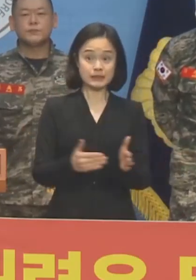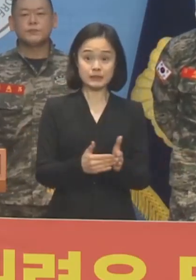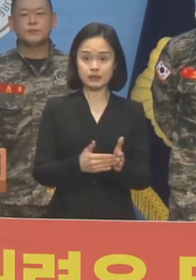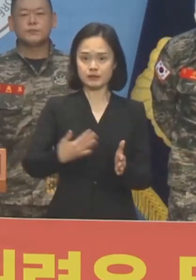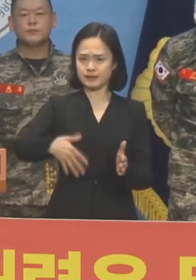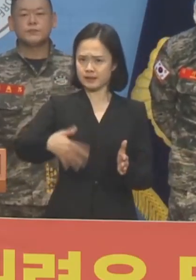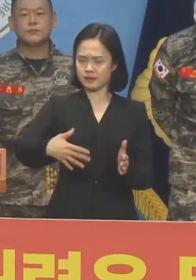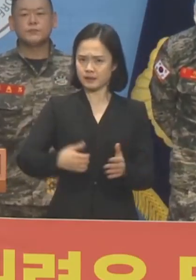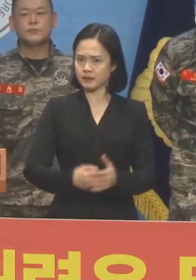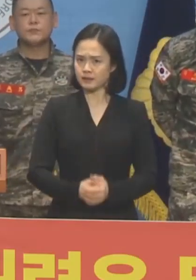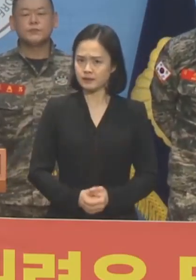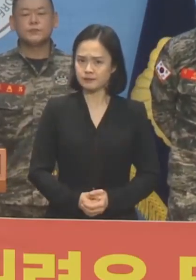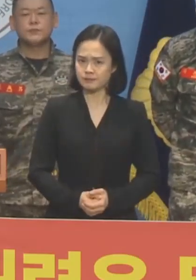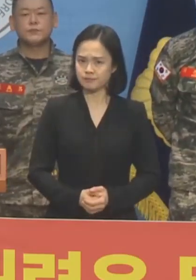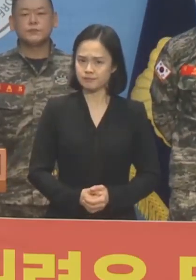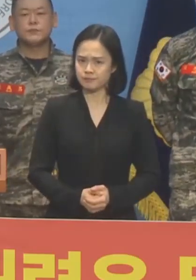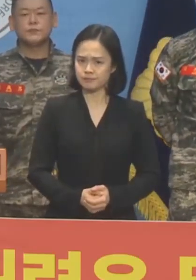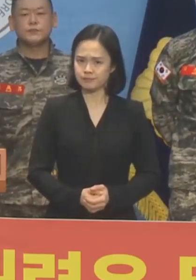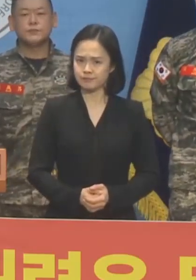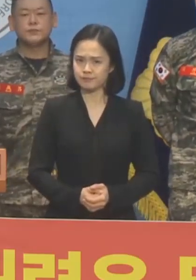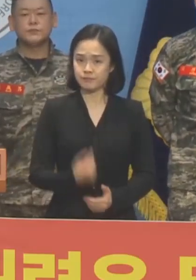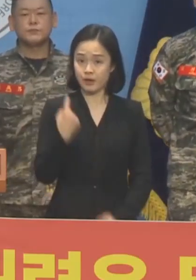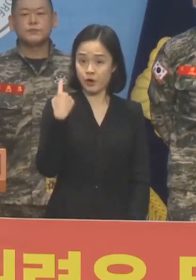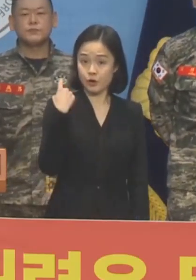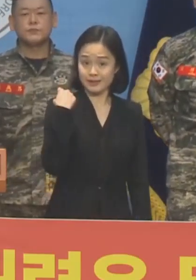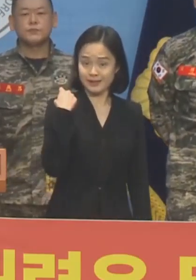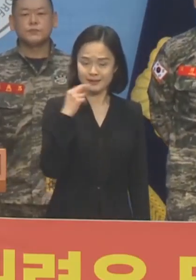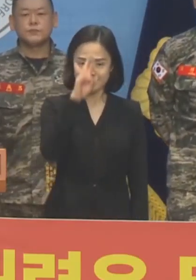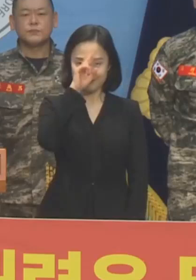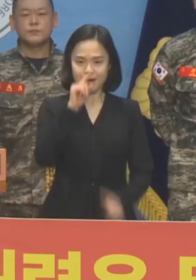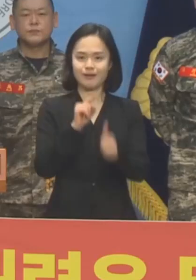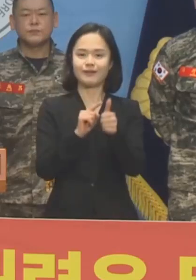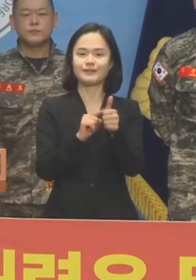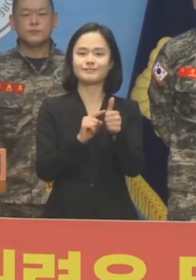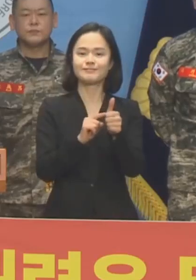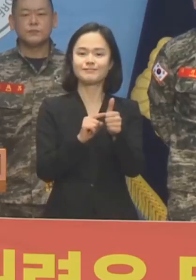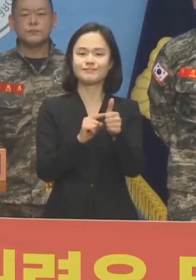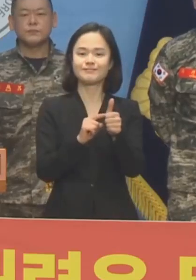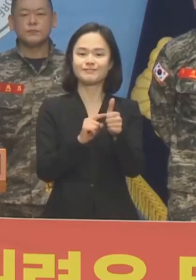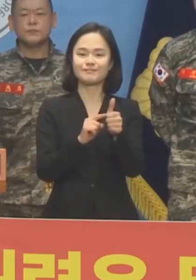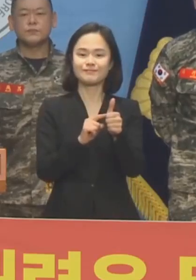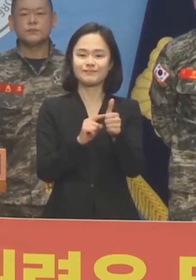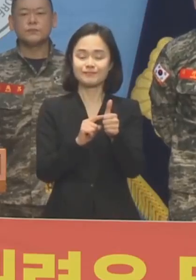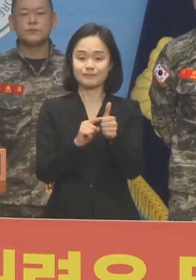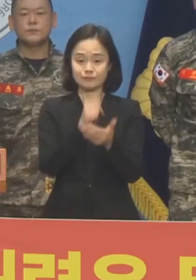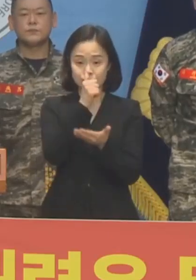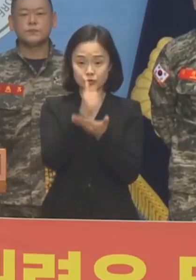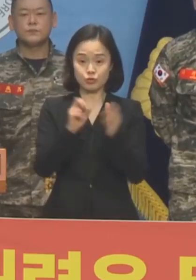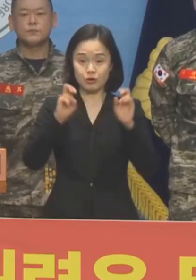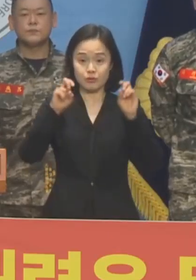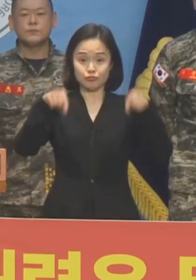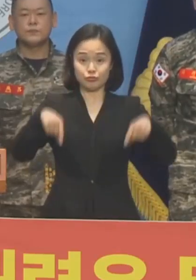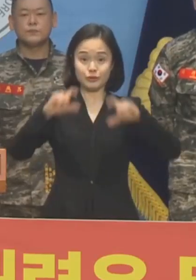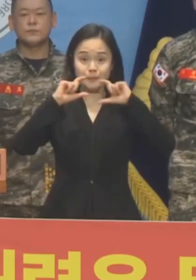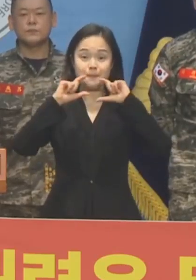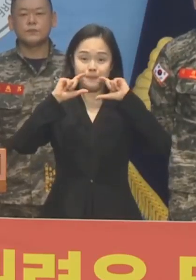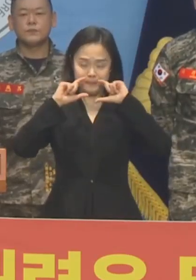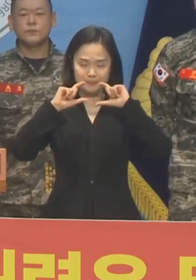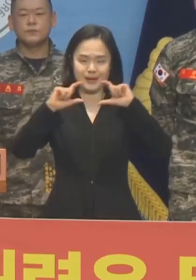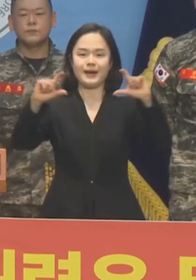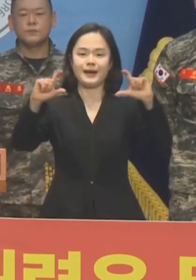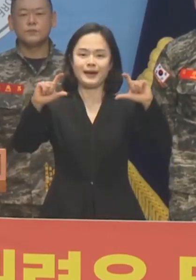어제 우리 박정훈 대령의 무죄 판결은 결국은 항명수계라는 명목으로